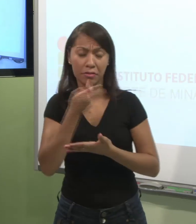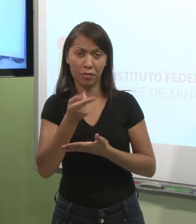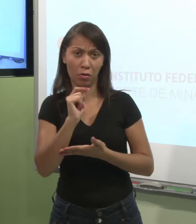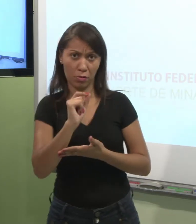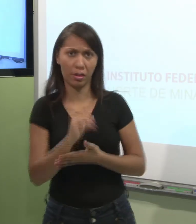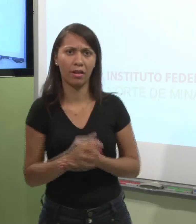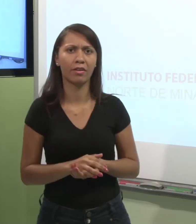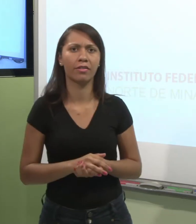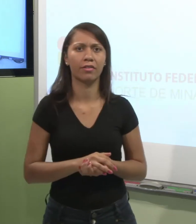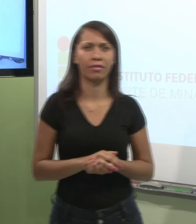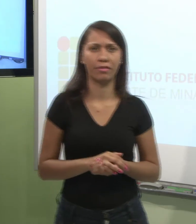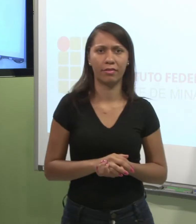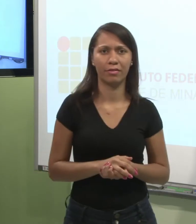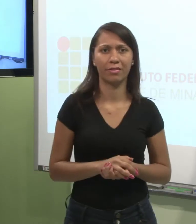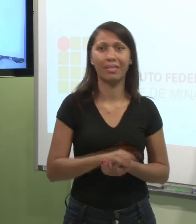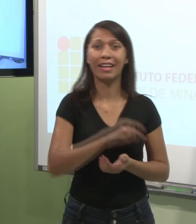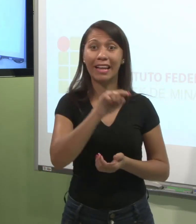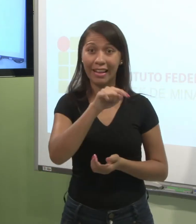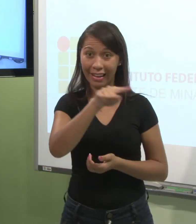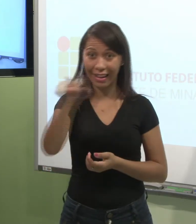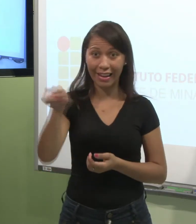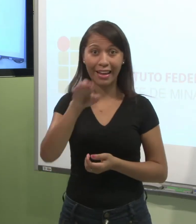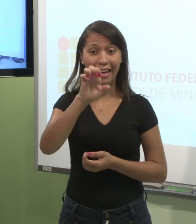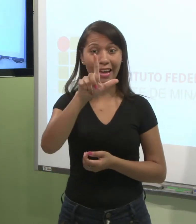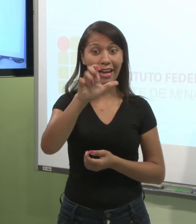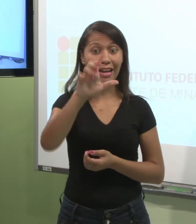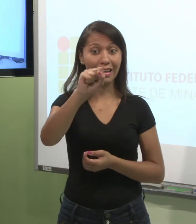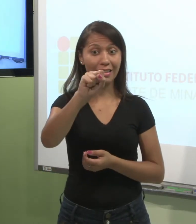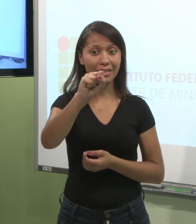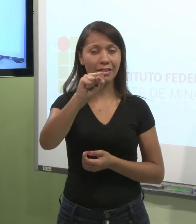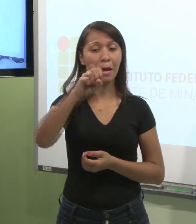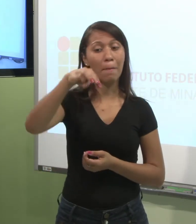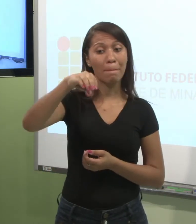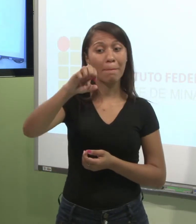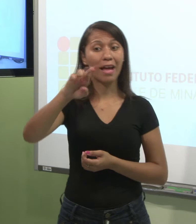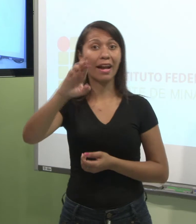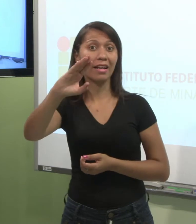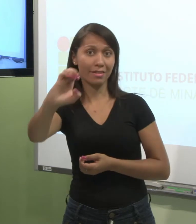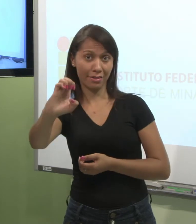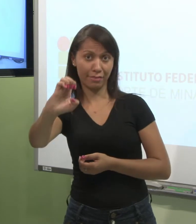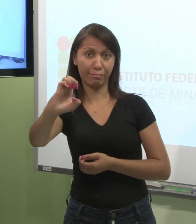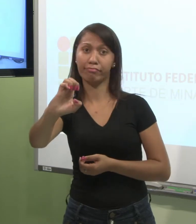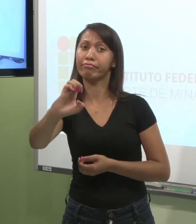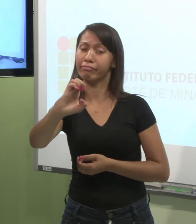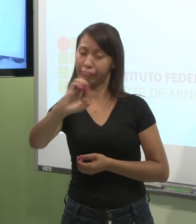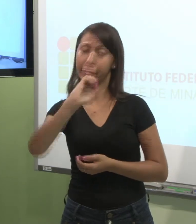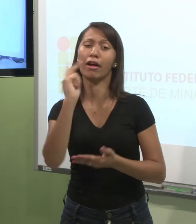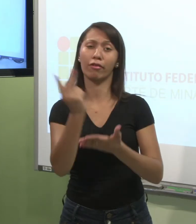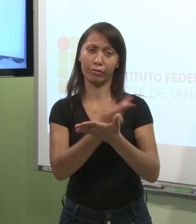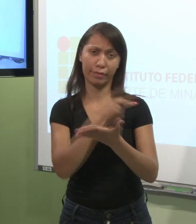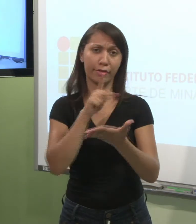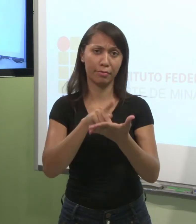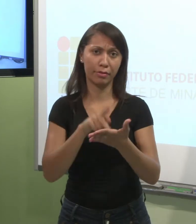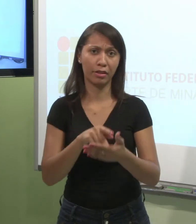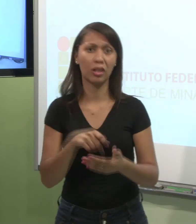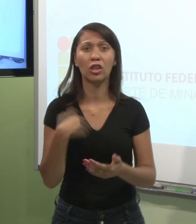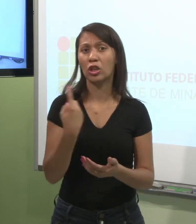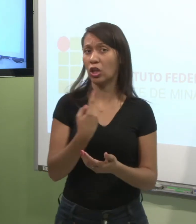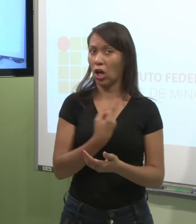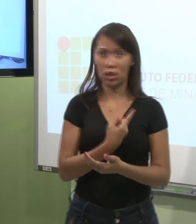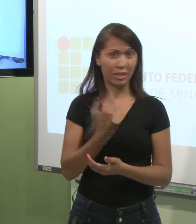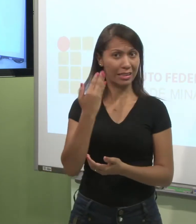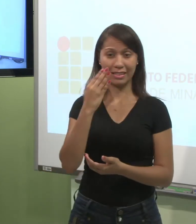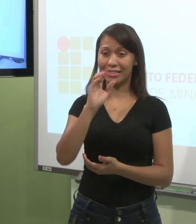político justifica que eles merecem. E comumente escutamos coisas parecidas também. Nós não sabe, nós voltou